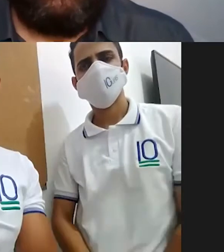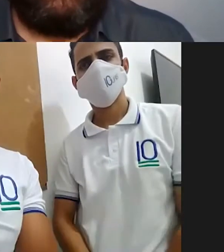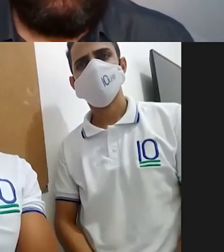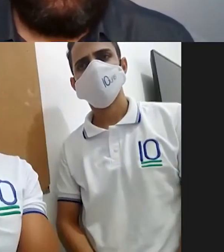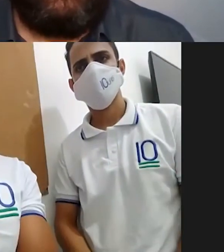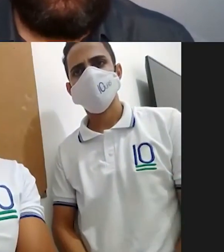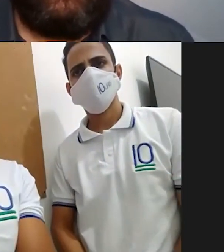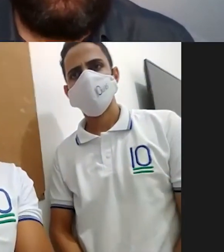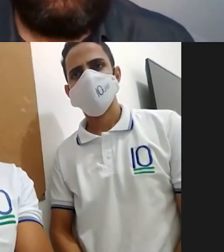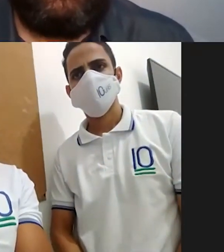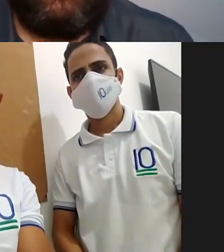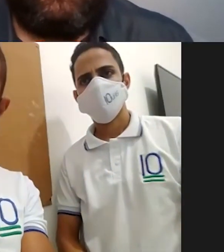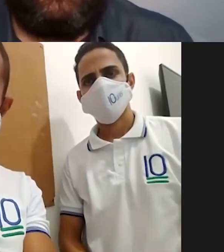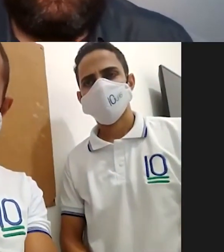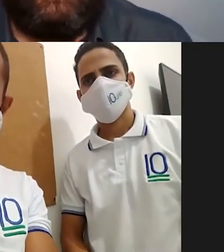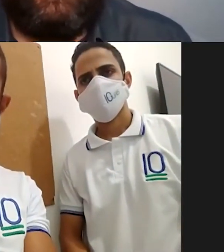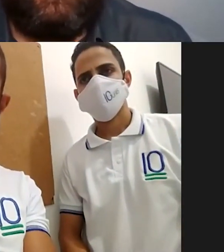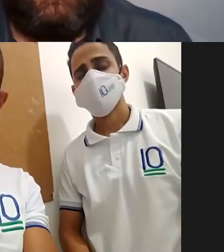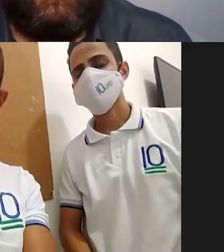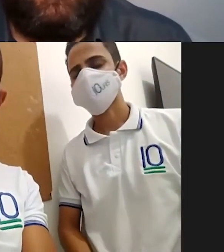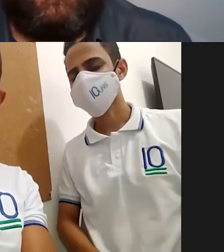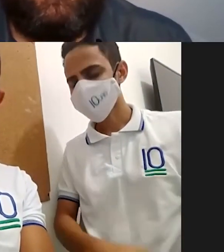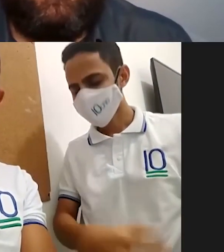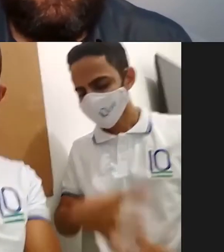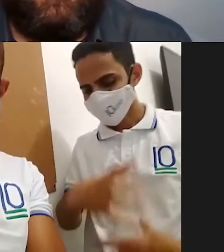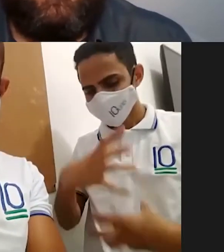O que mais me motiva é